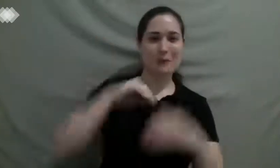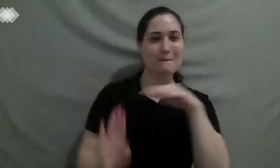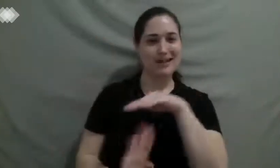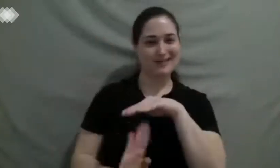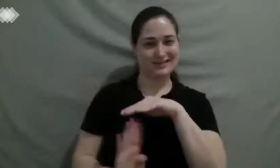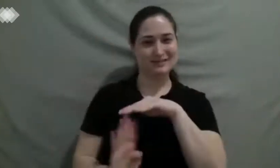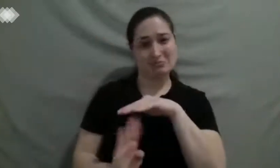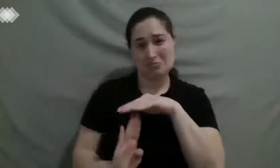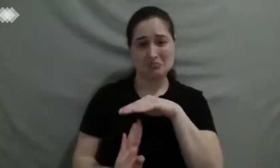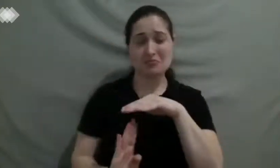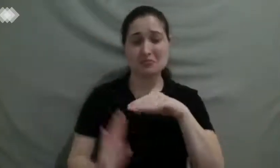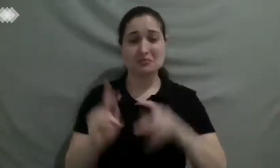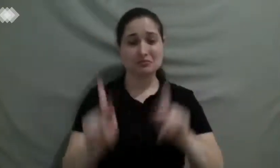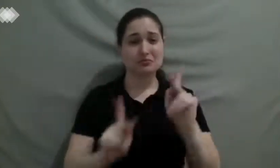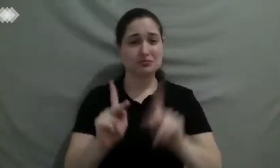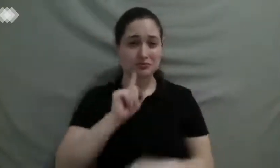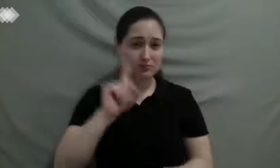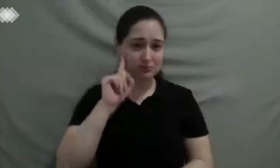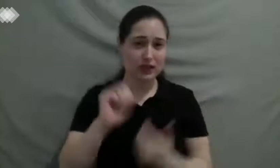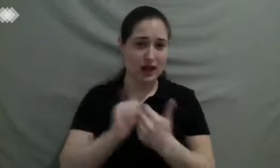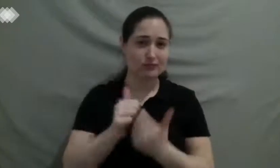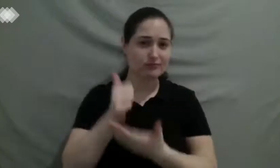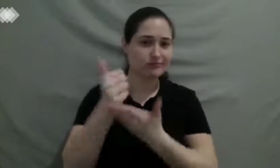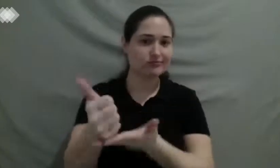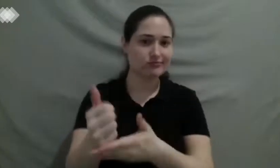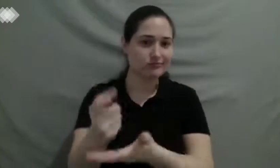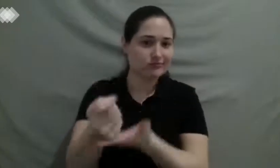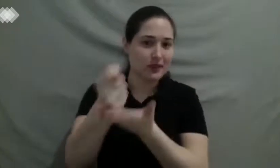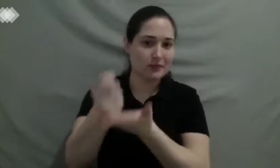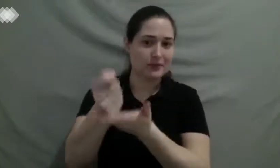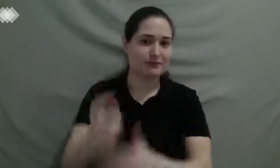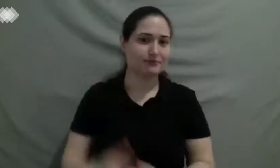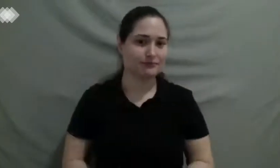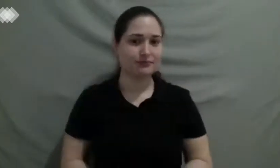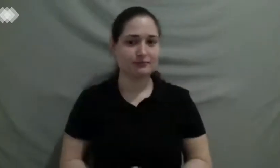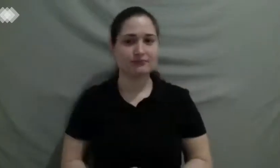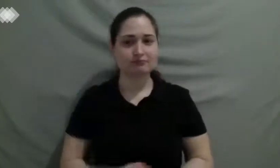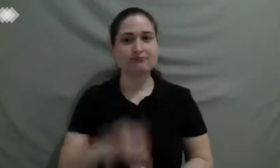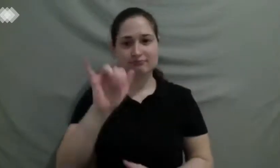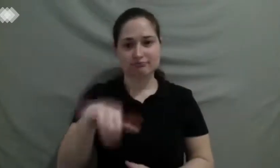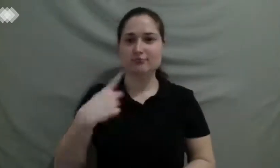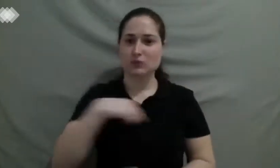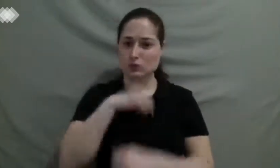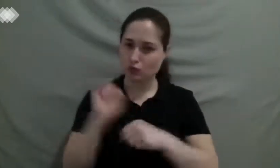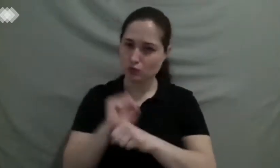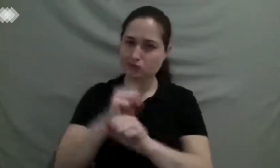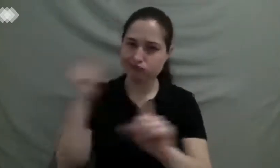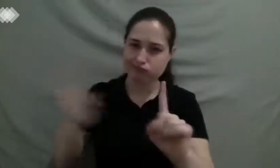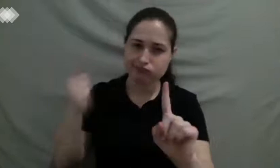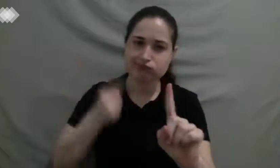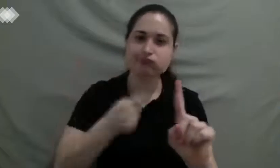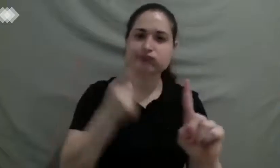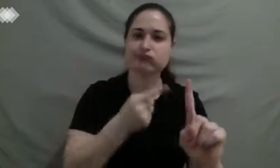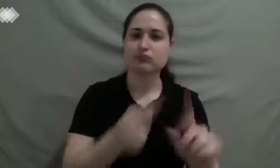de lo que es la intervención de las personas sordas. Estamos trabajando para eso. Tenemos